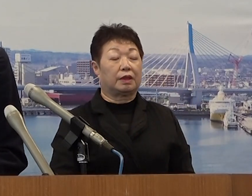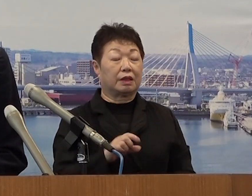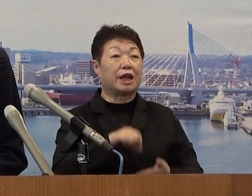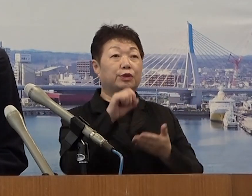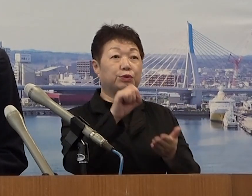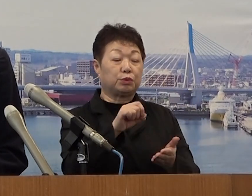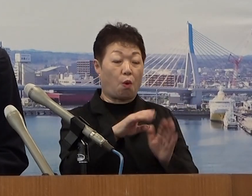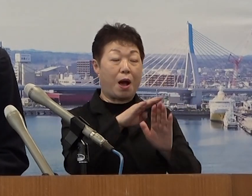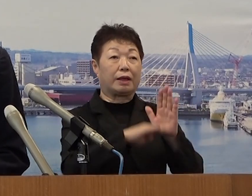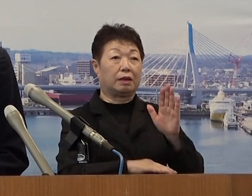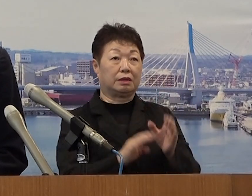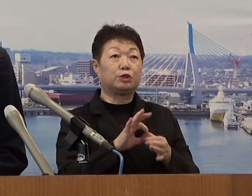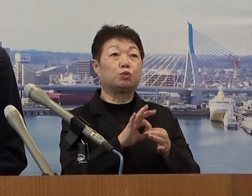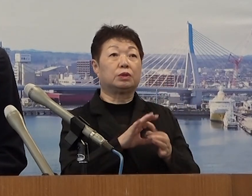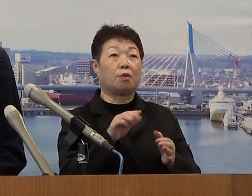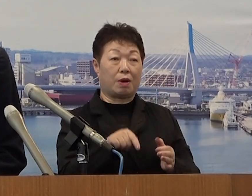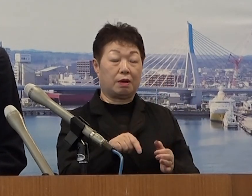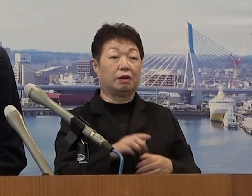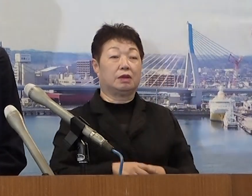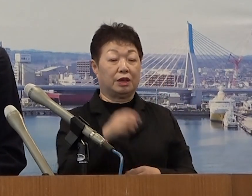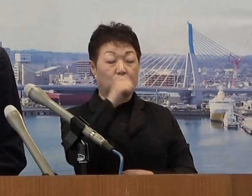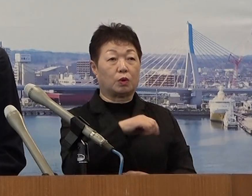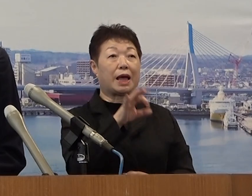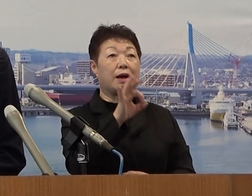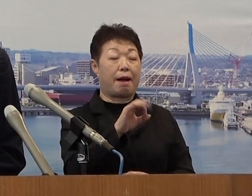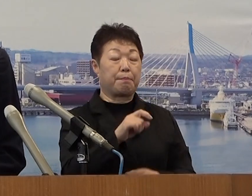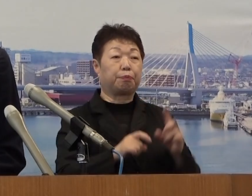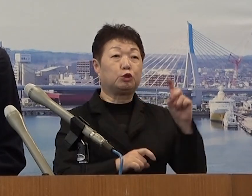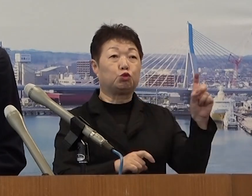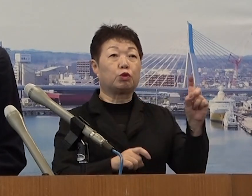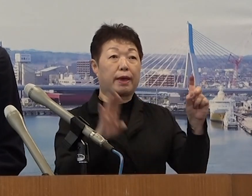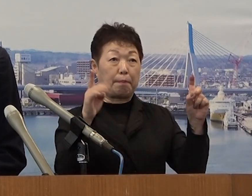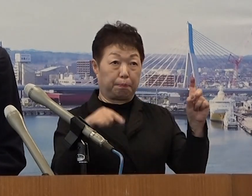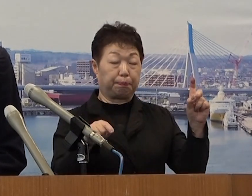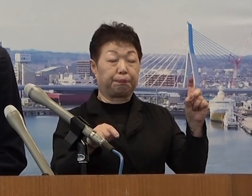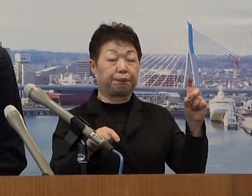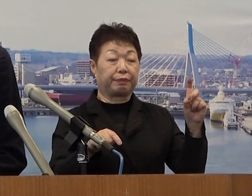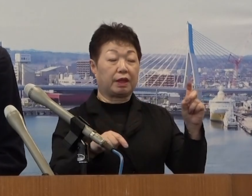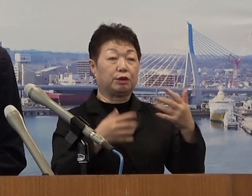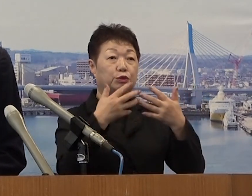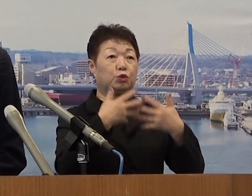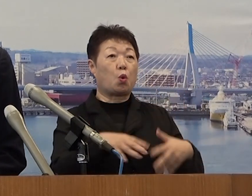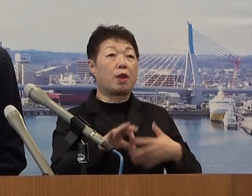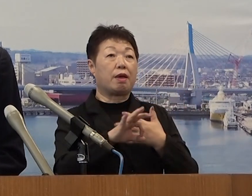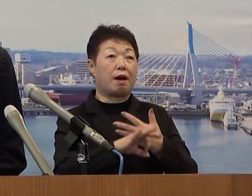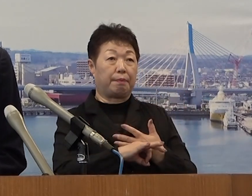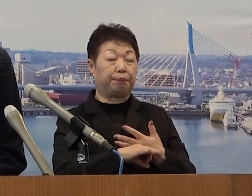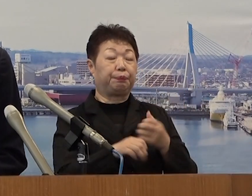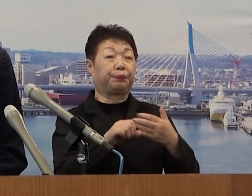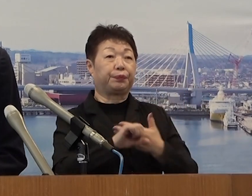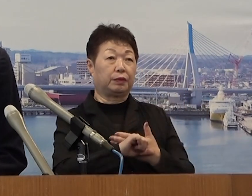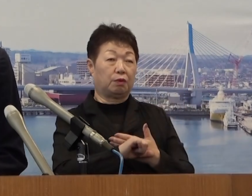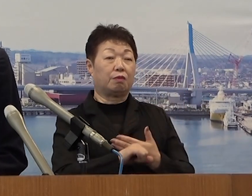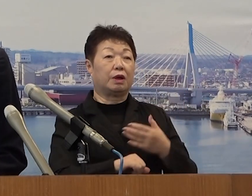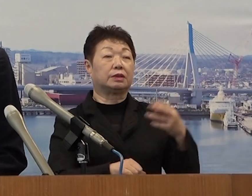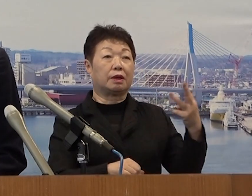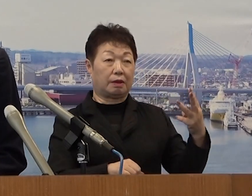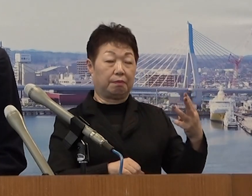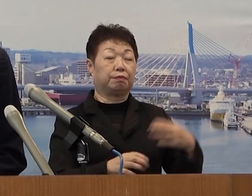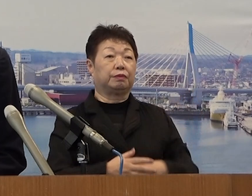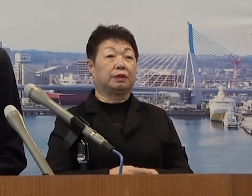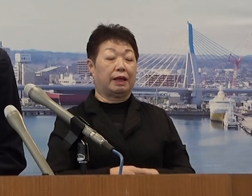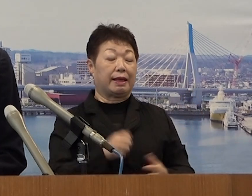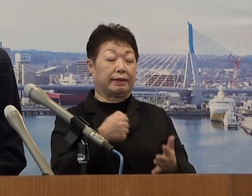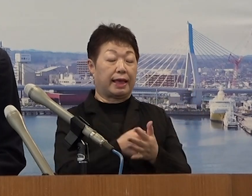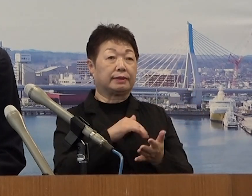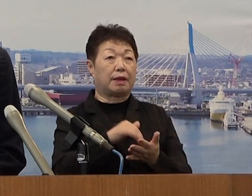定案件につきましては予算案10件条例案3件決算